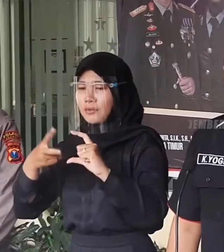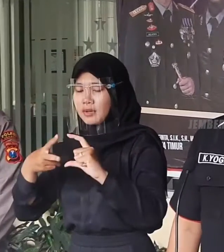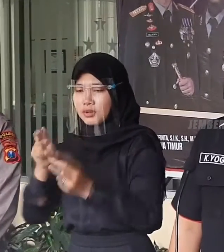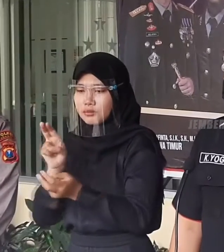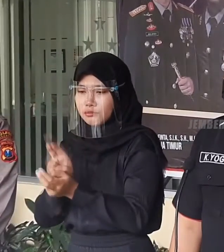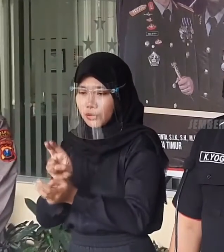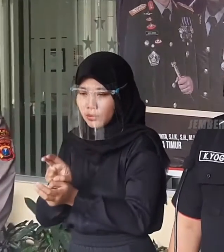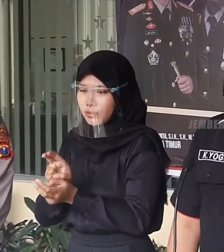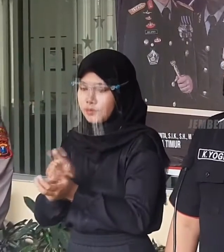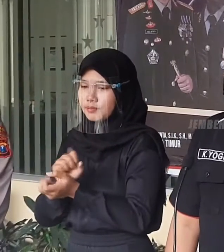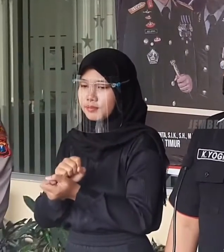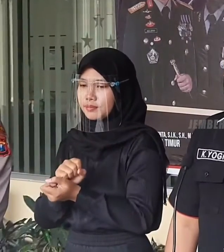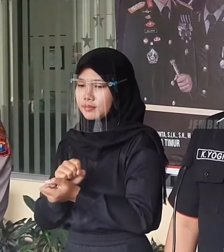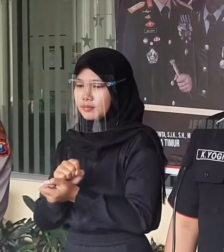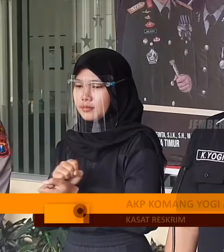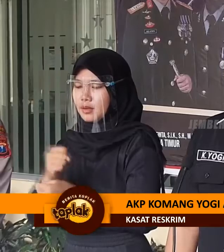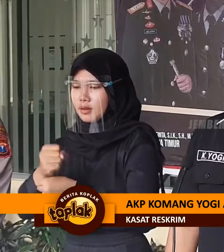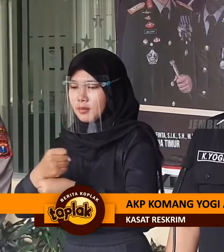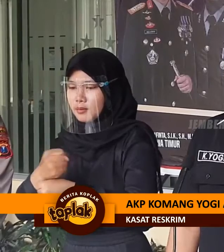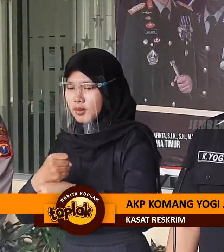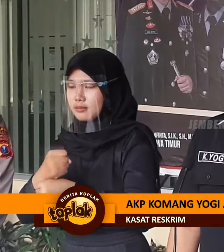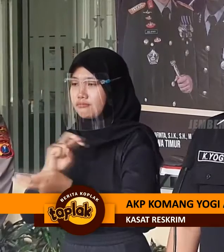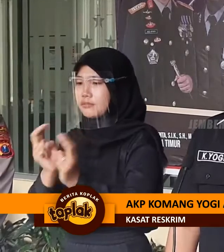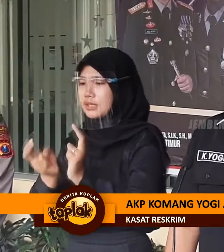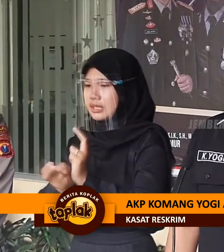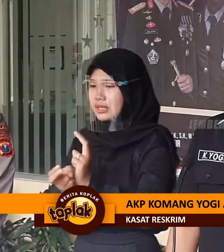Ya, serta membuat ataupun